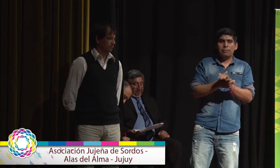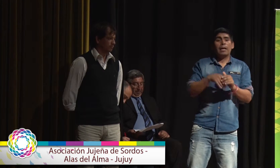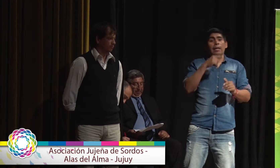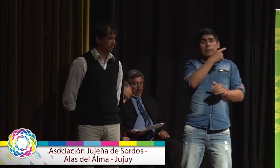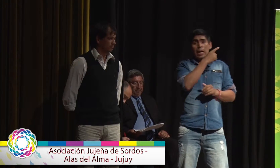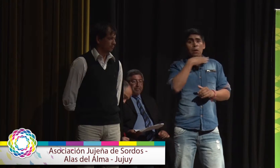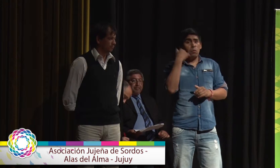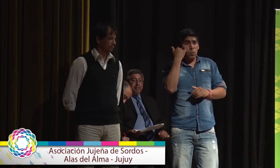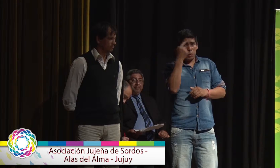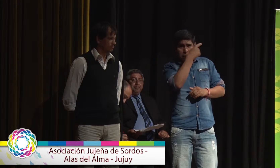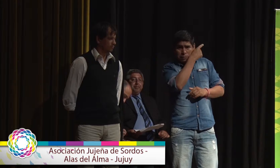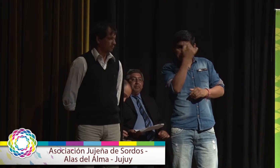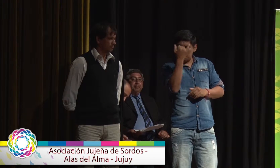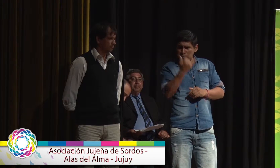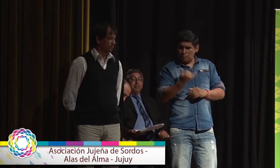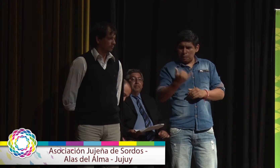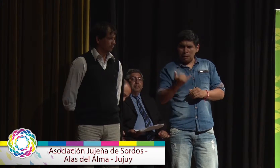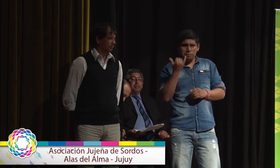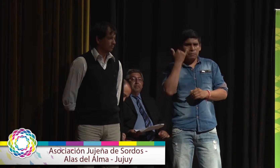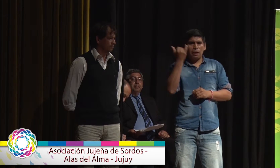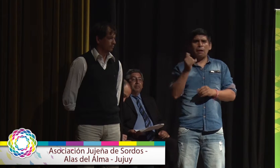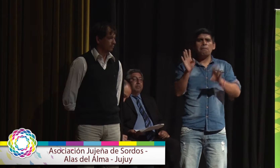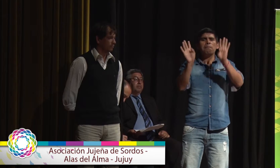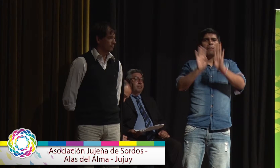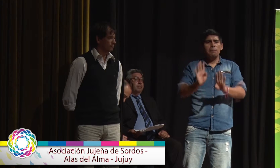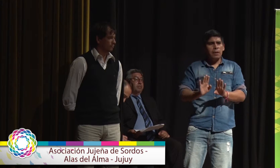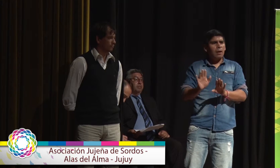pueda discriminar el discurso del intérprete en situación de interpretación.